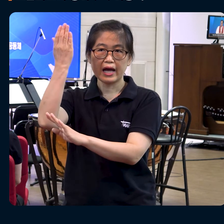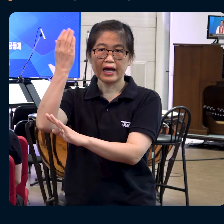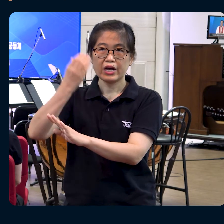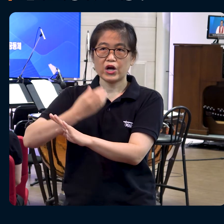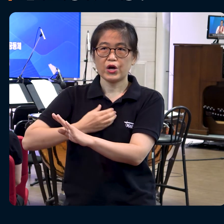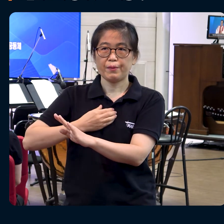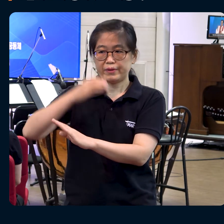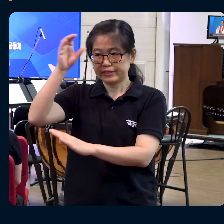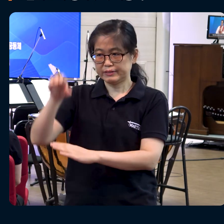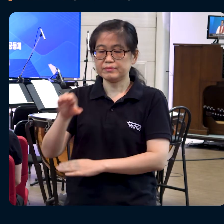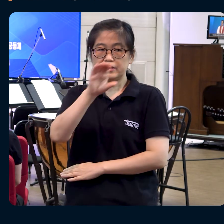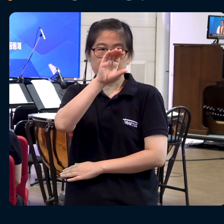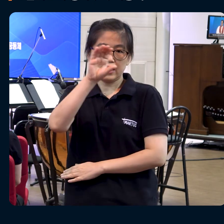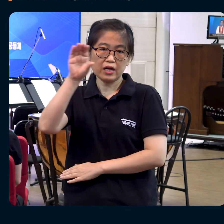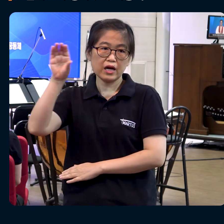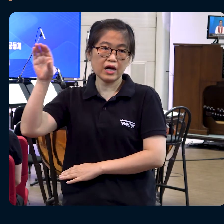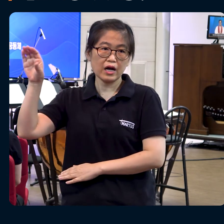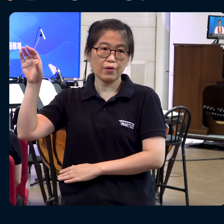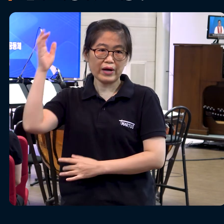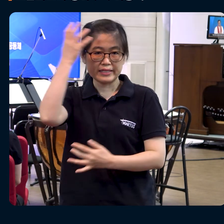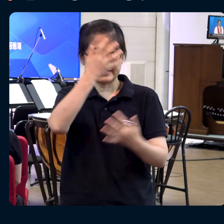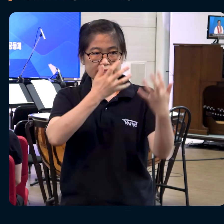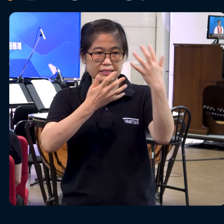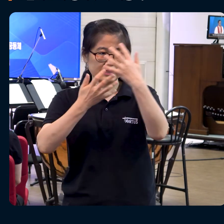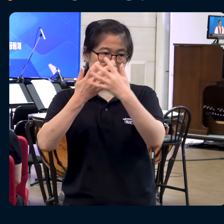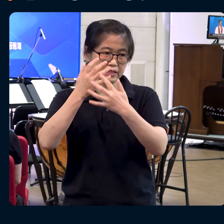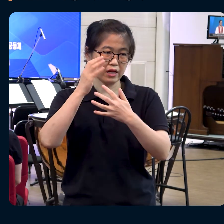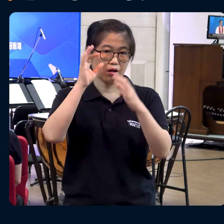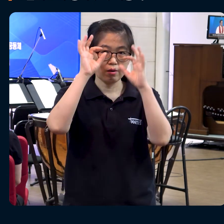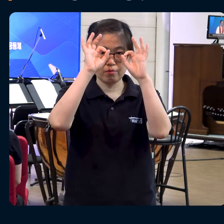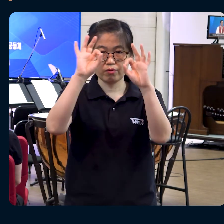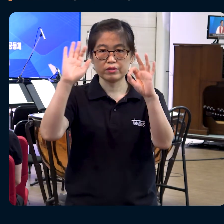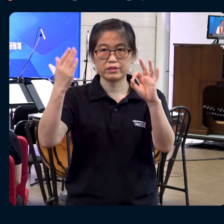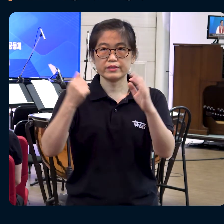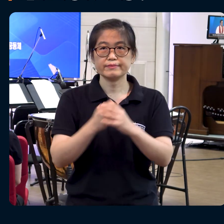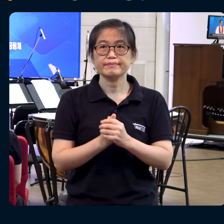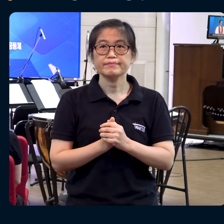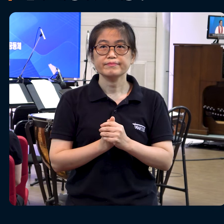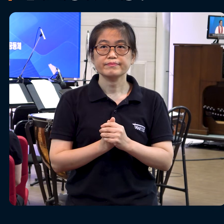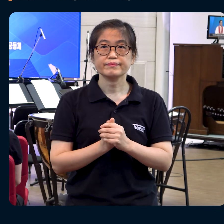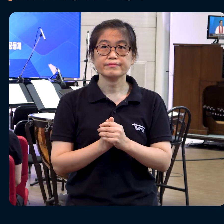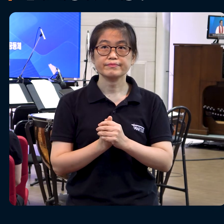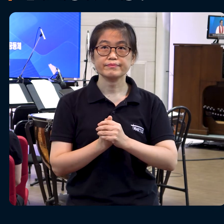갈보리산 위에 험한 십자가가 서 있는 그거였습니다.